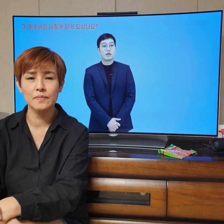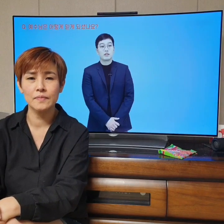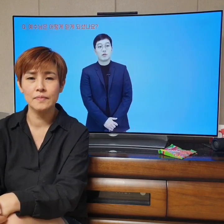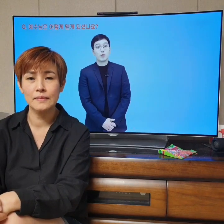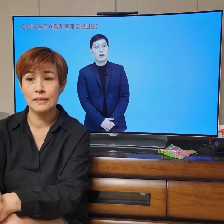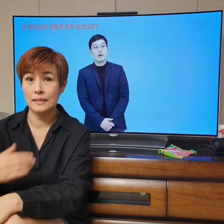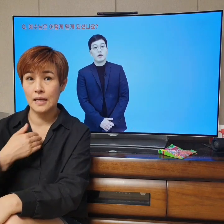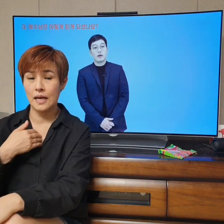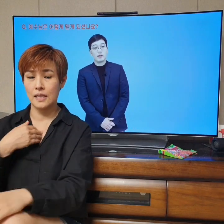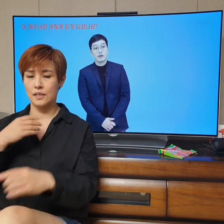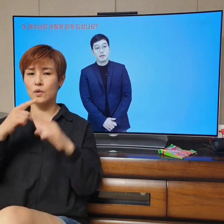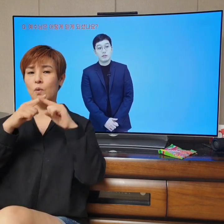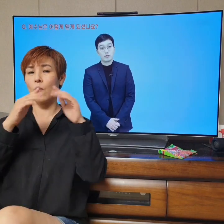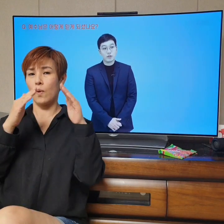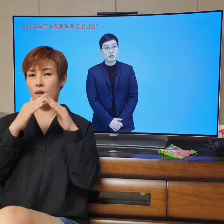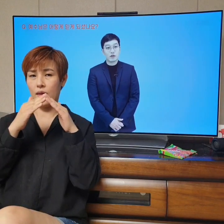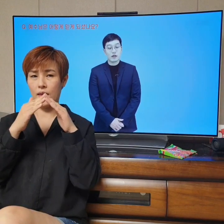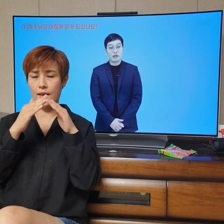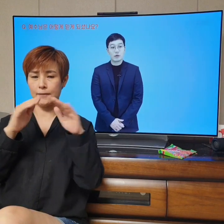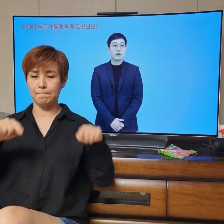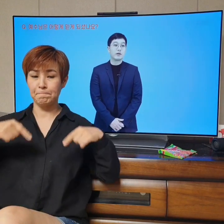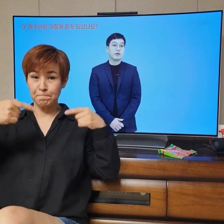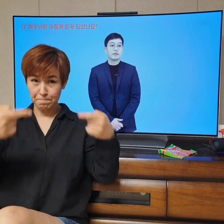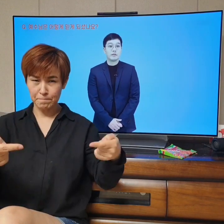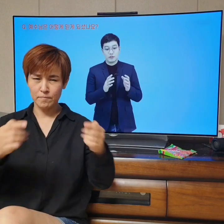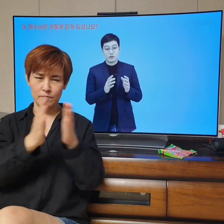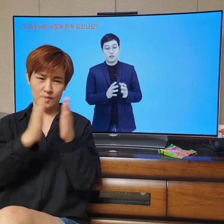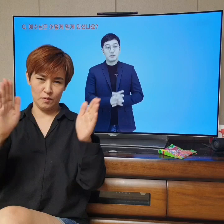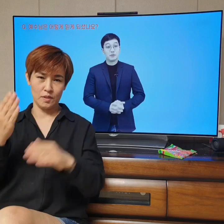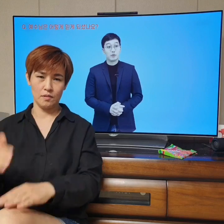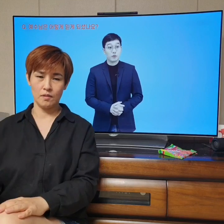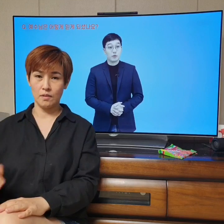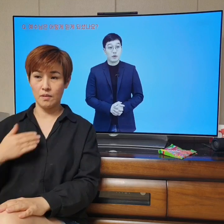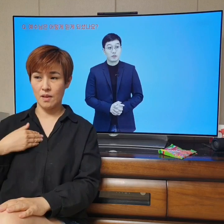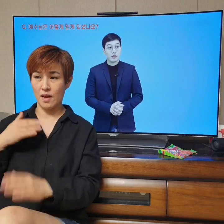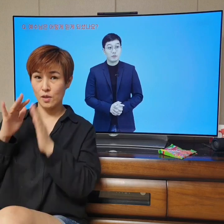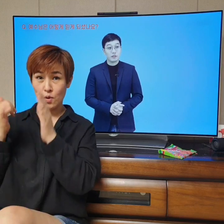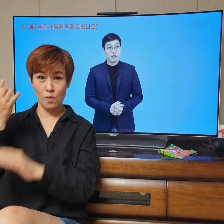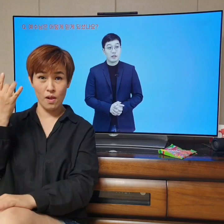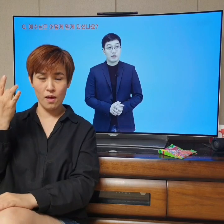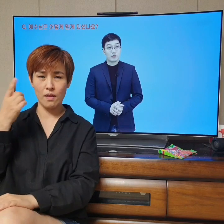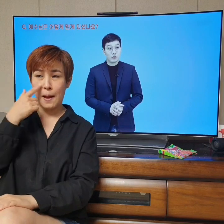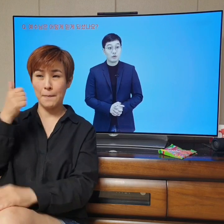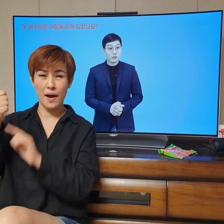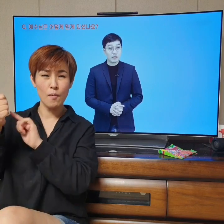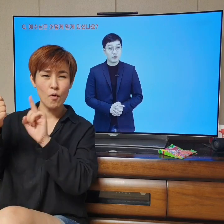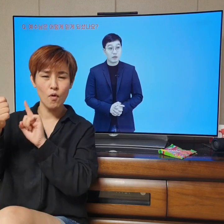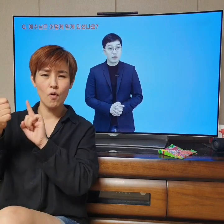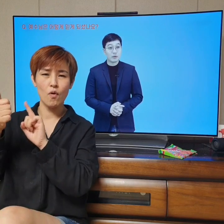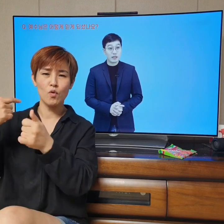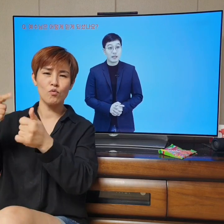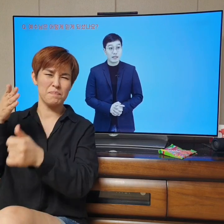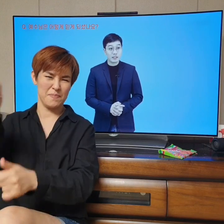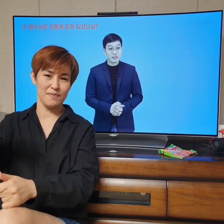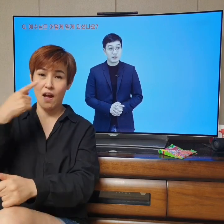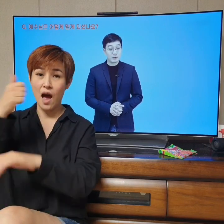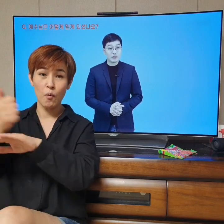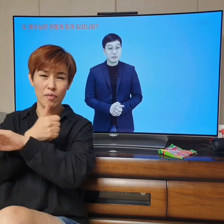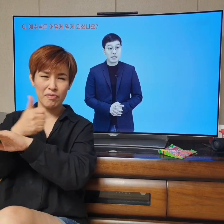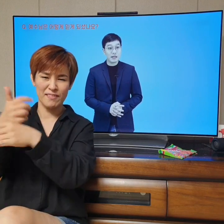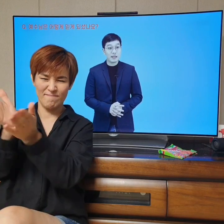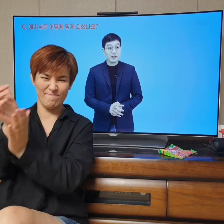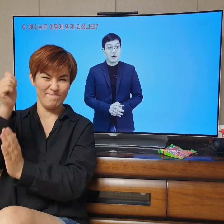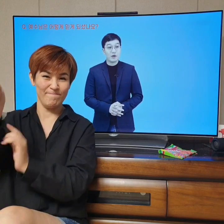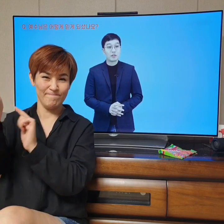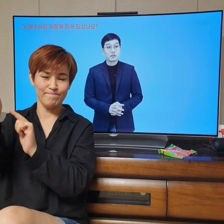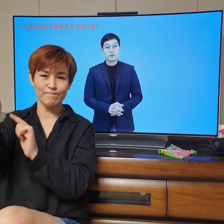네, 그래서 제가 그 교회에 이제 출석하게 된 거예요. 저희 집은 또 저희 아버지가 교육업 하시고 학원 하시는